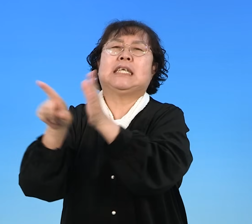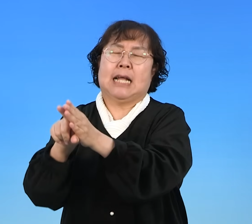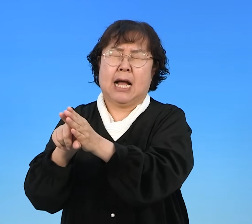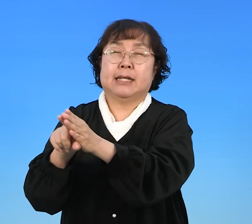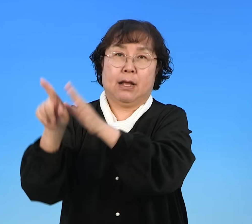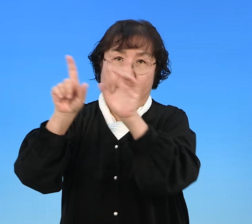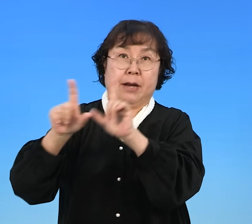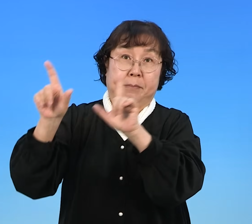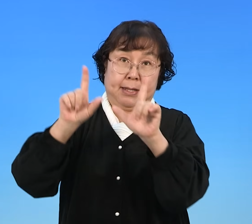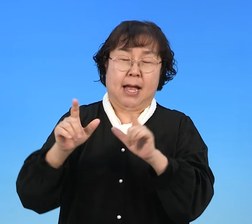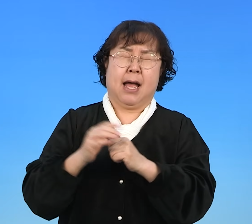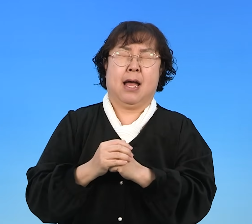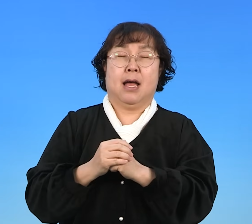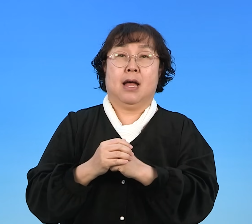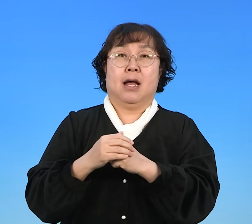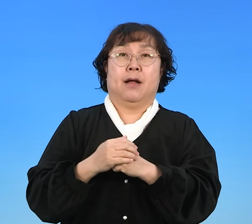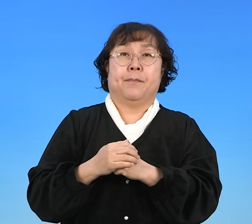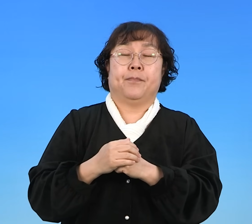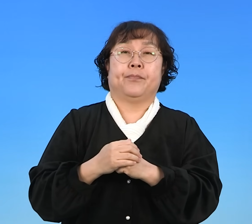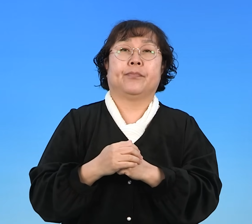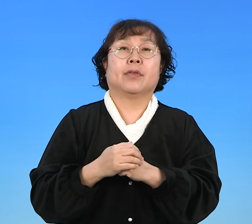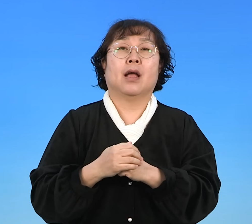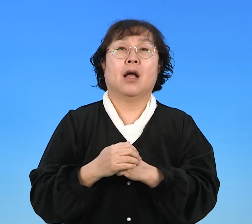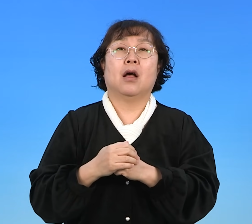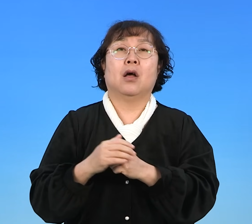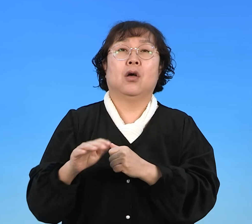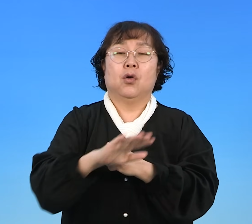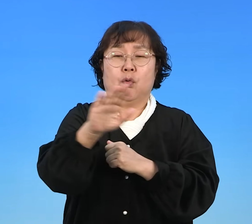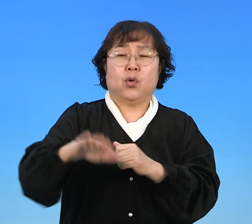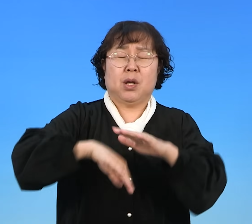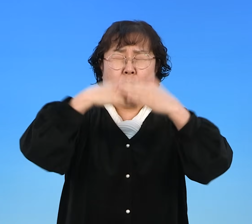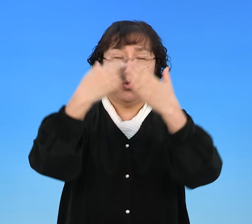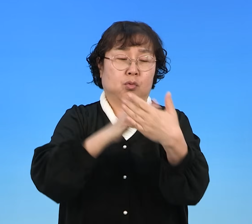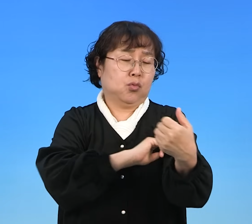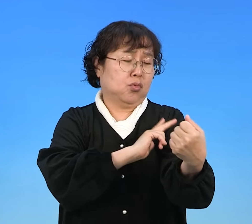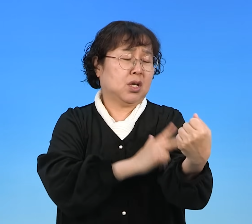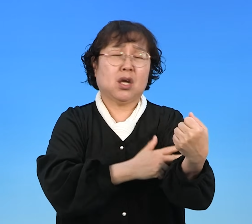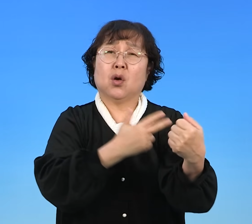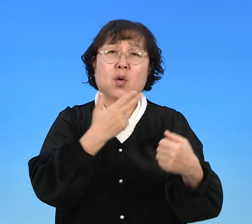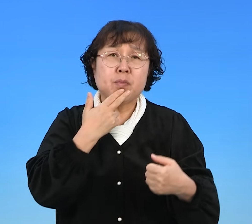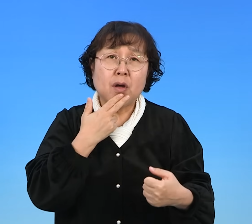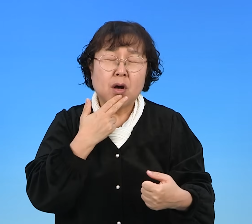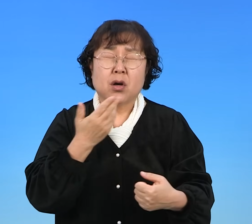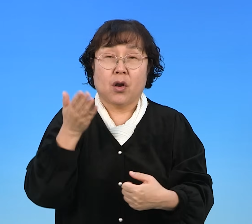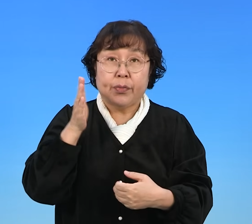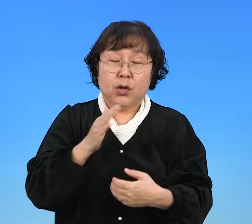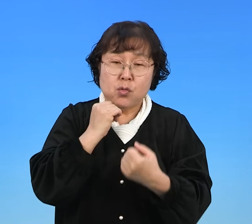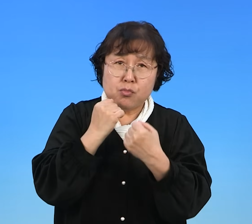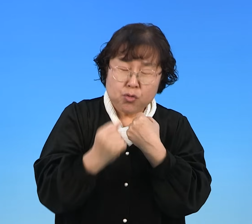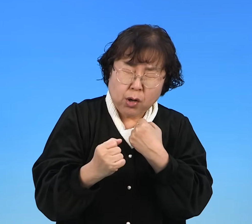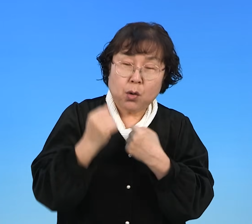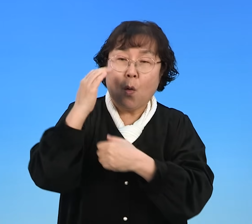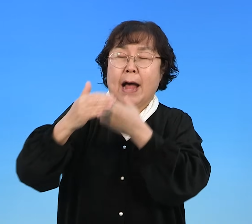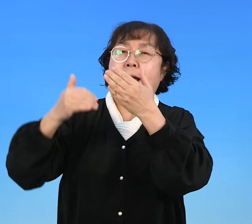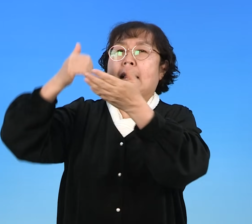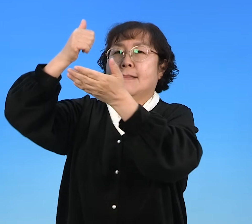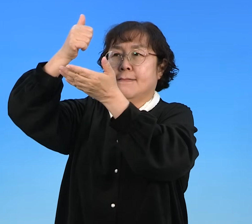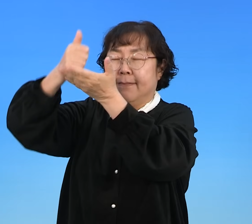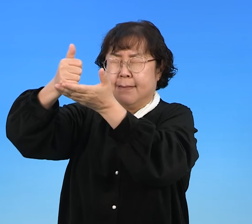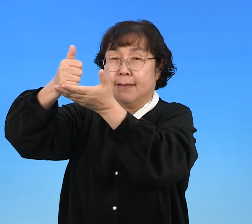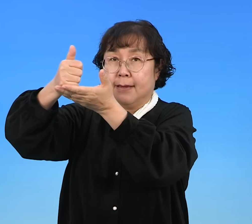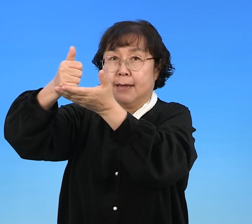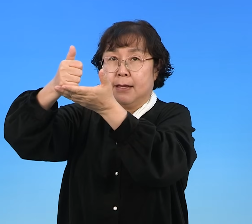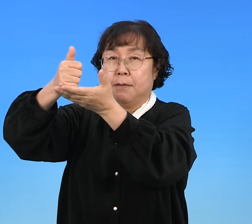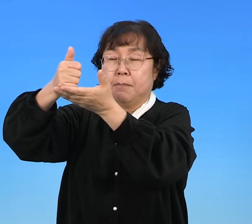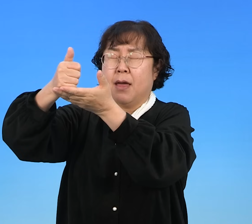이렇게 잡아봤습니다. 모두가 다 자격 없는 저희들이 구원을 받고 하나님의 자녀가 되는 건